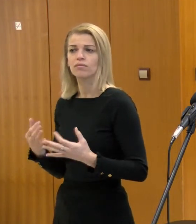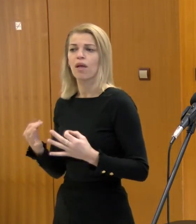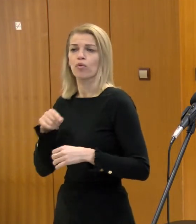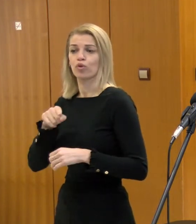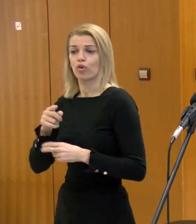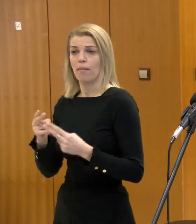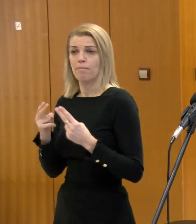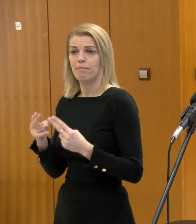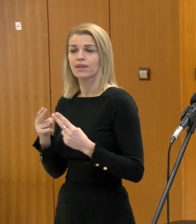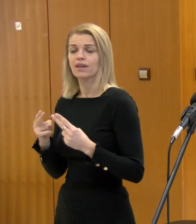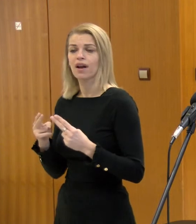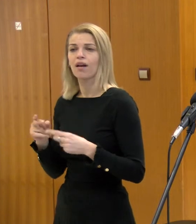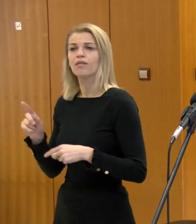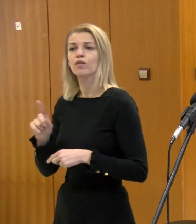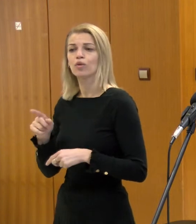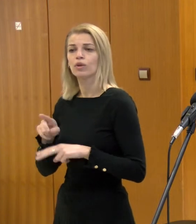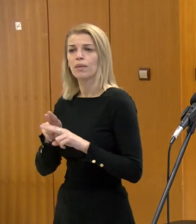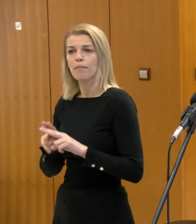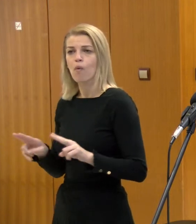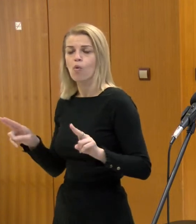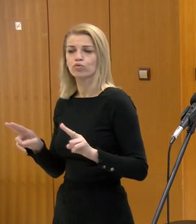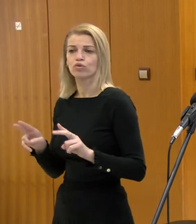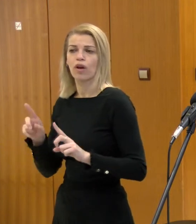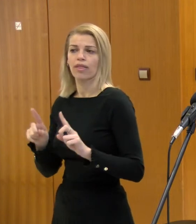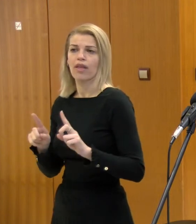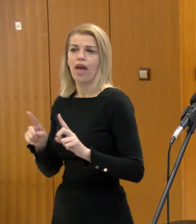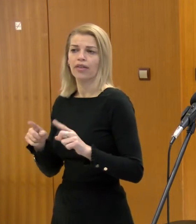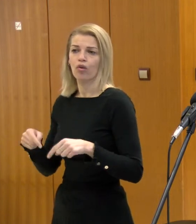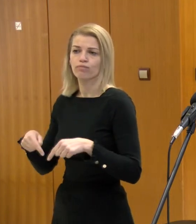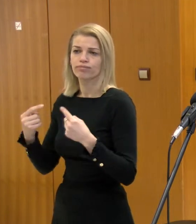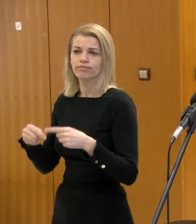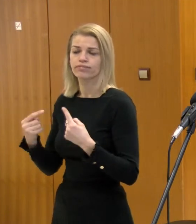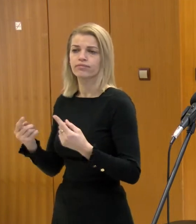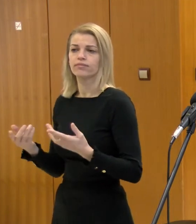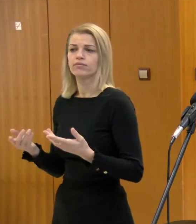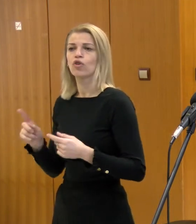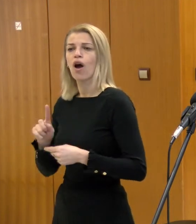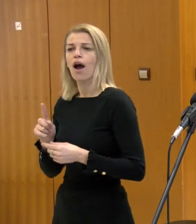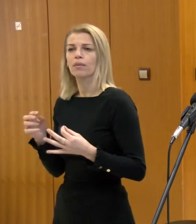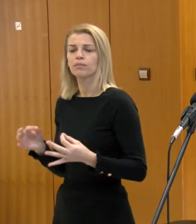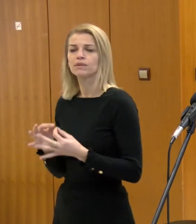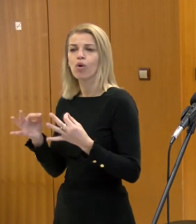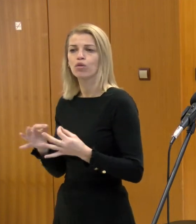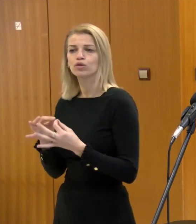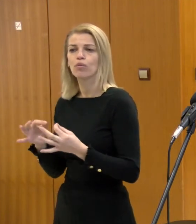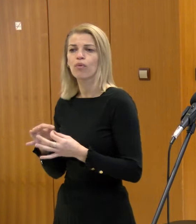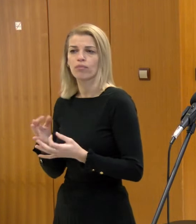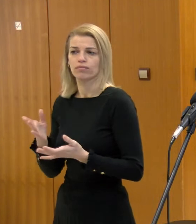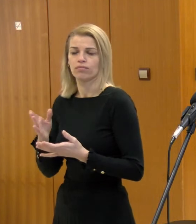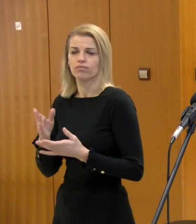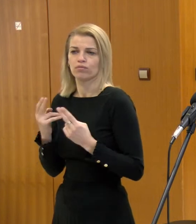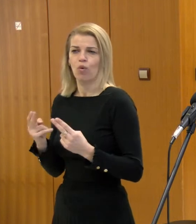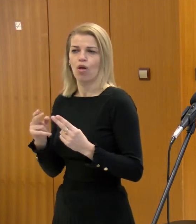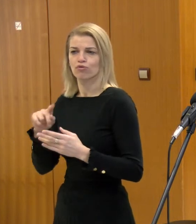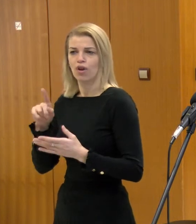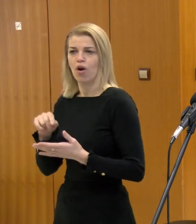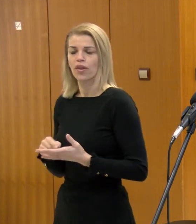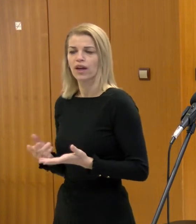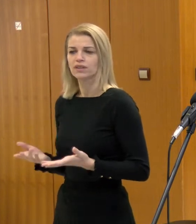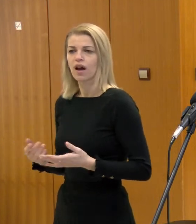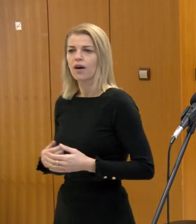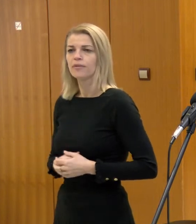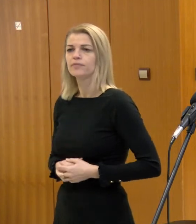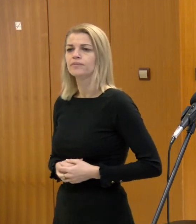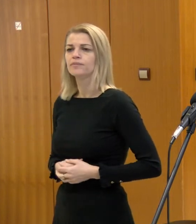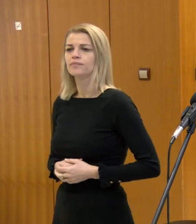je to materiál, ktorý môže niekto namietať, že nejakým spôsobom je to zásadná otázka. Ja si myslím,